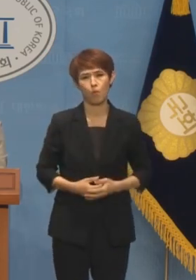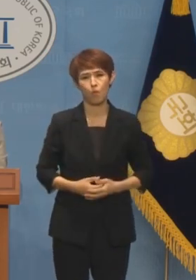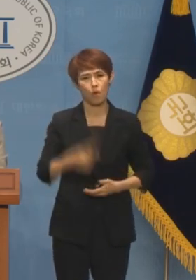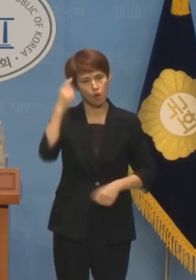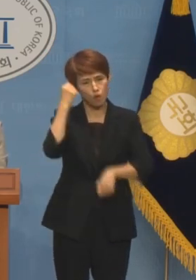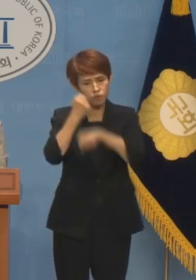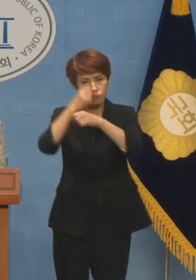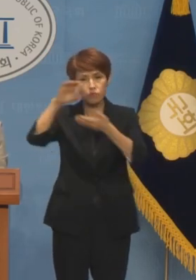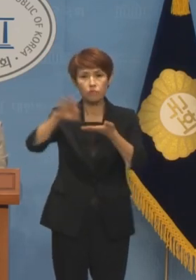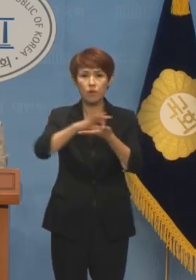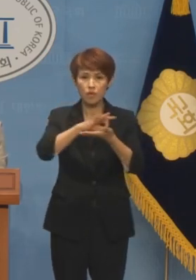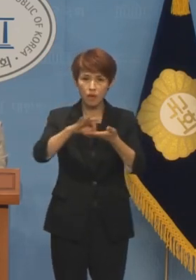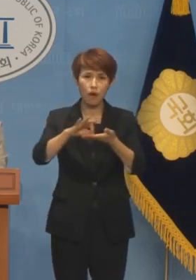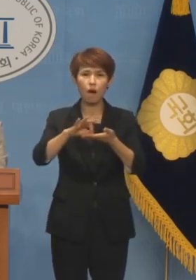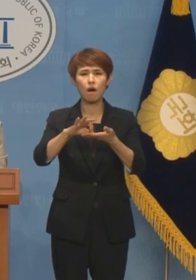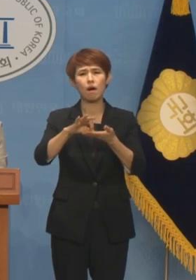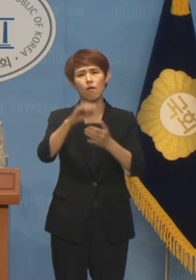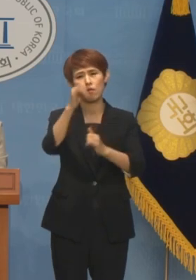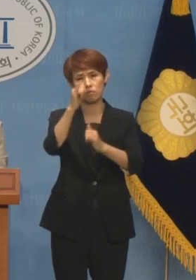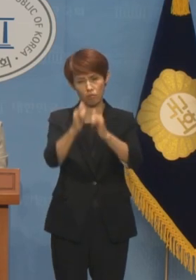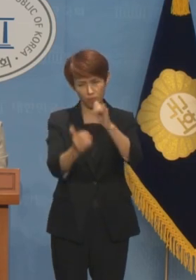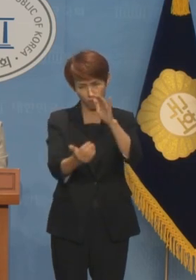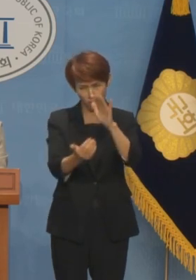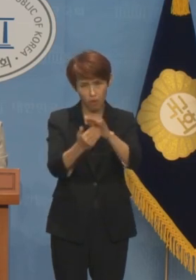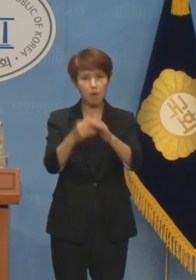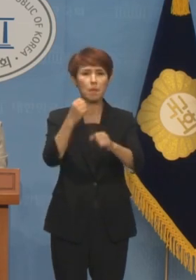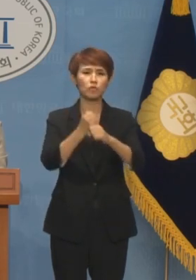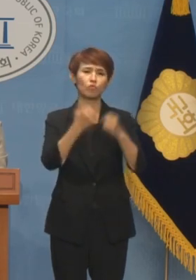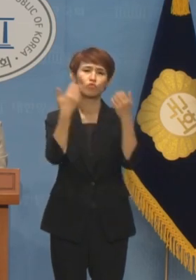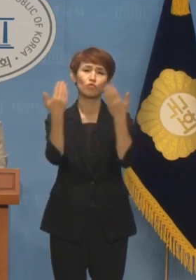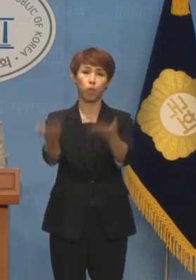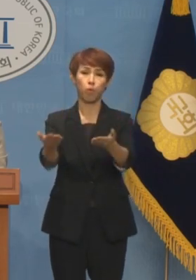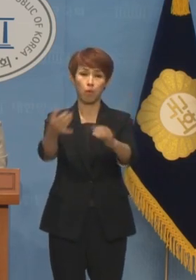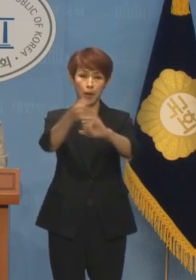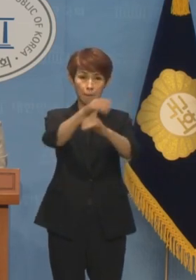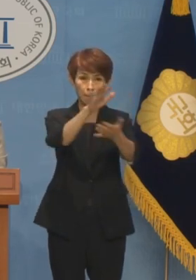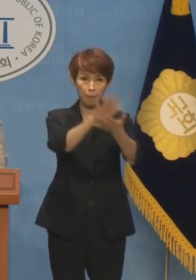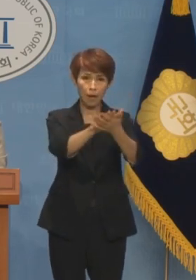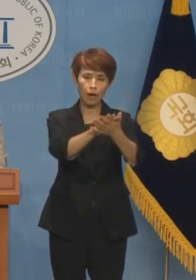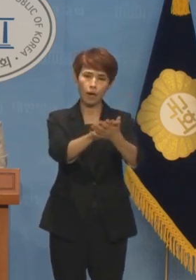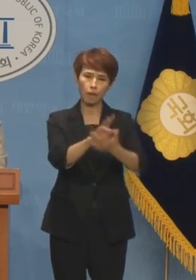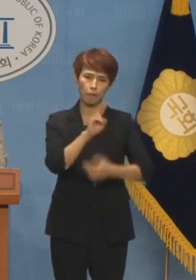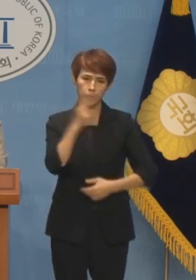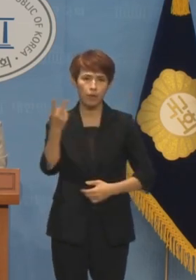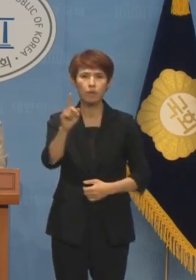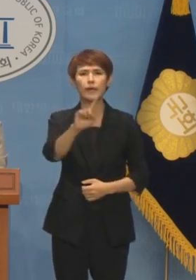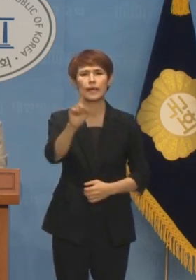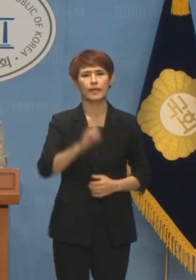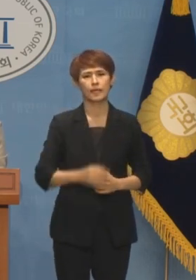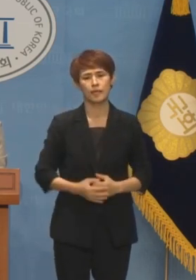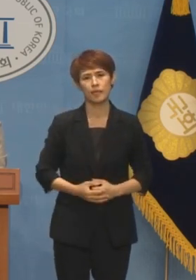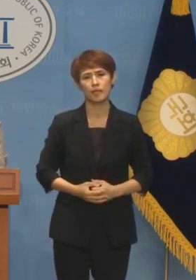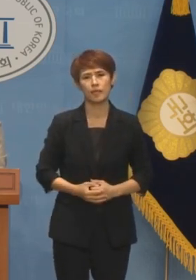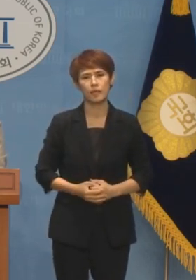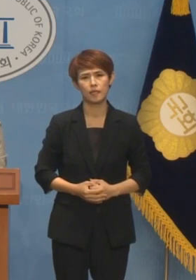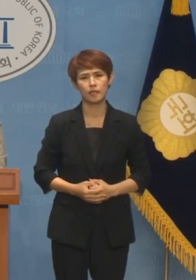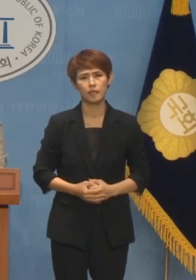R&D 예산을 역대 최고로 편성하겠다던 약속은 어디로 갔습니까?